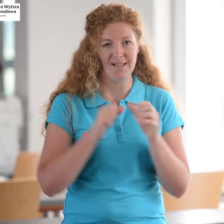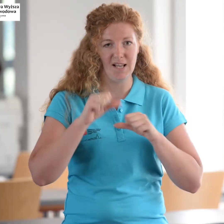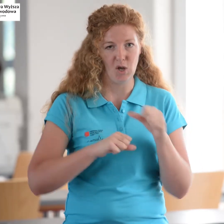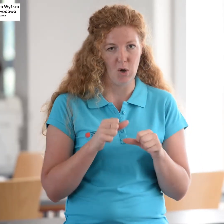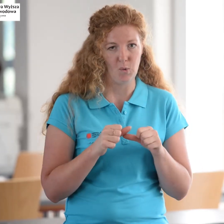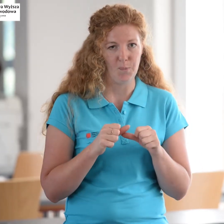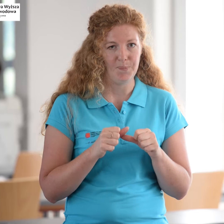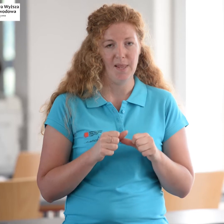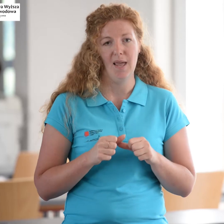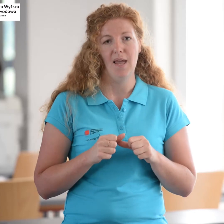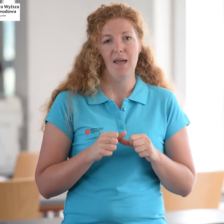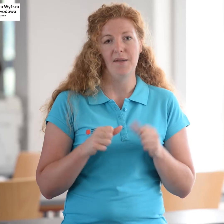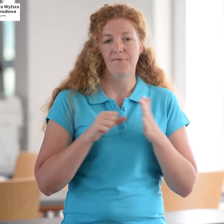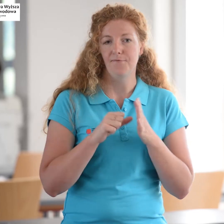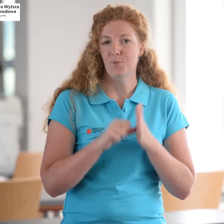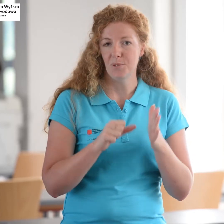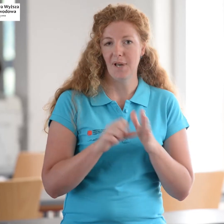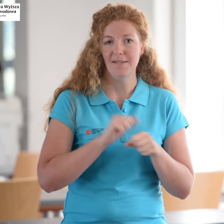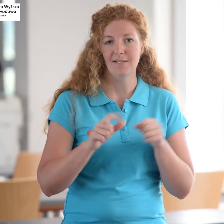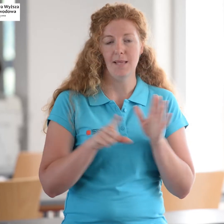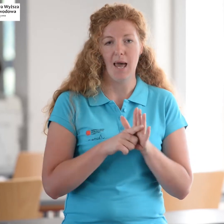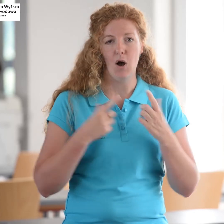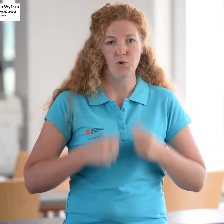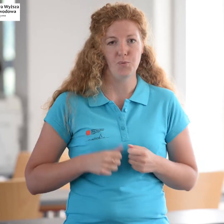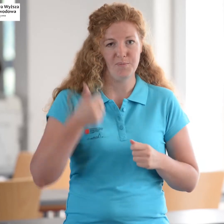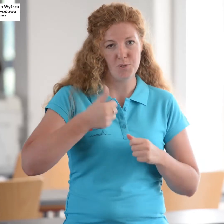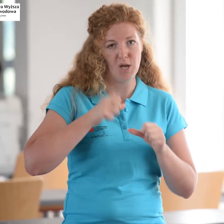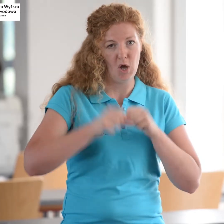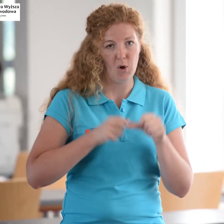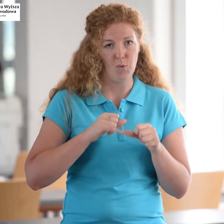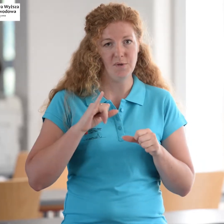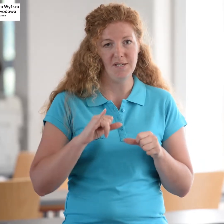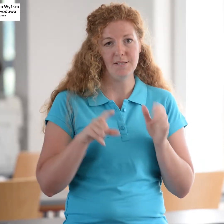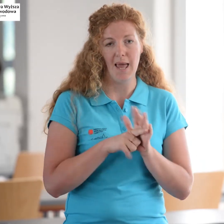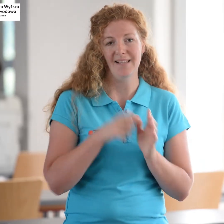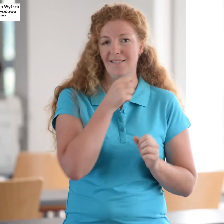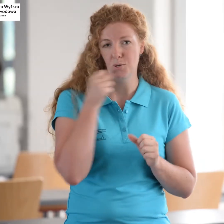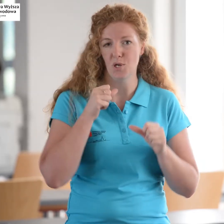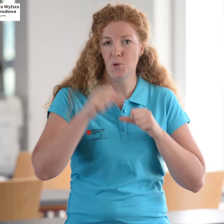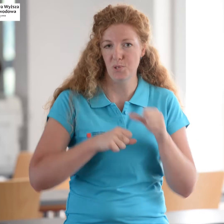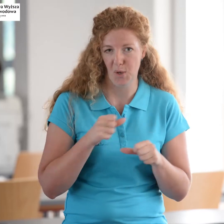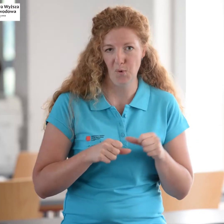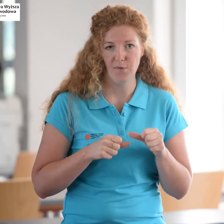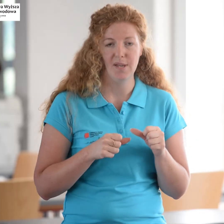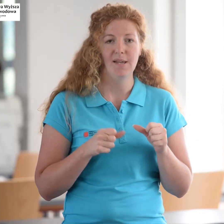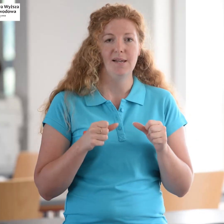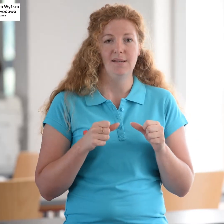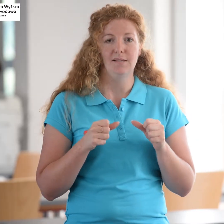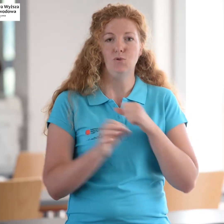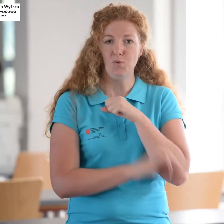2016 roku. Wycieczka jest dla osób z pierwszego roku i dla starszych roczników,